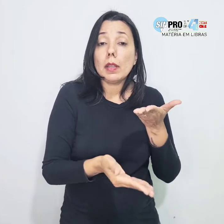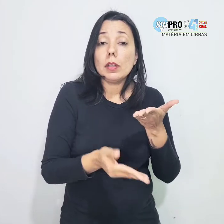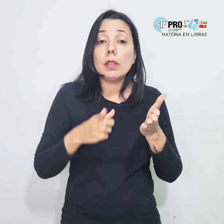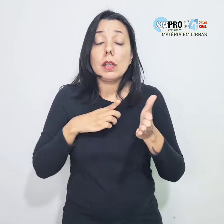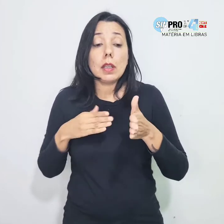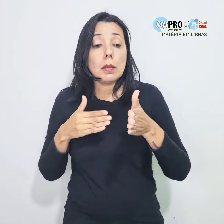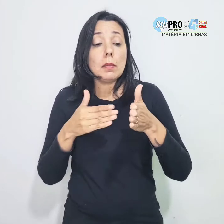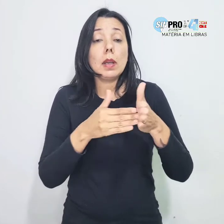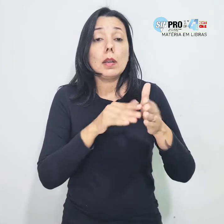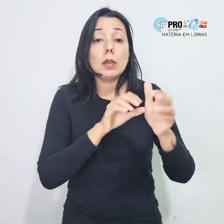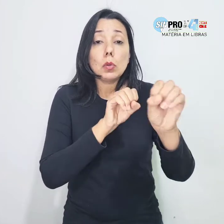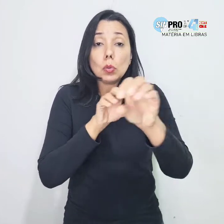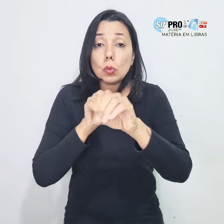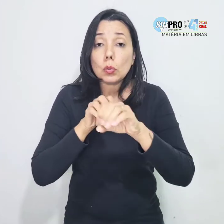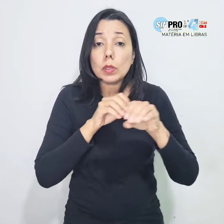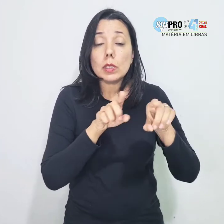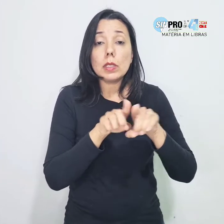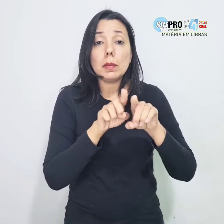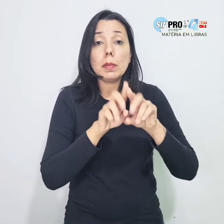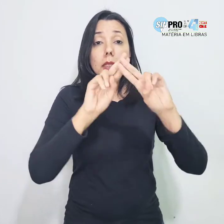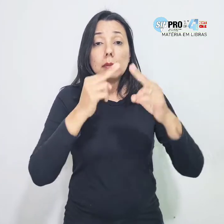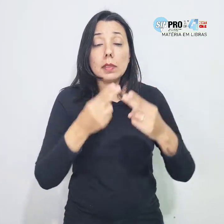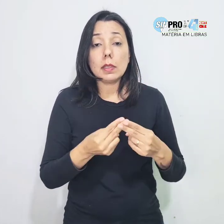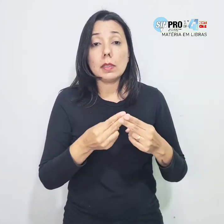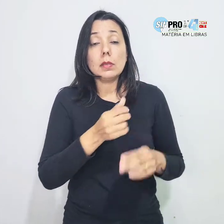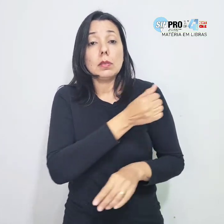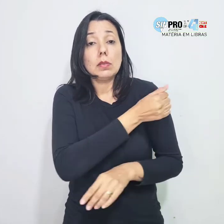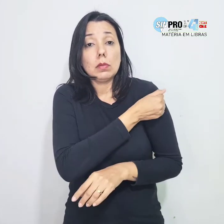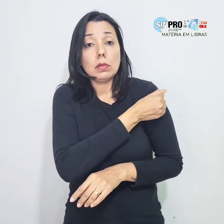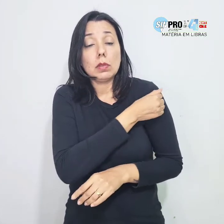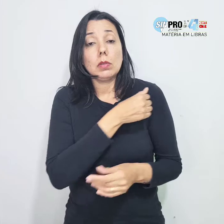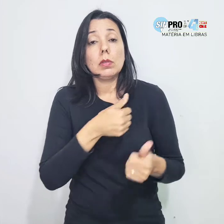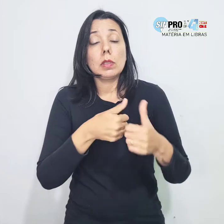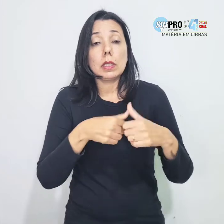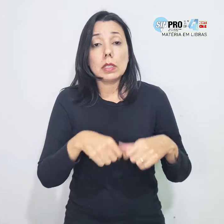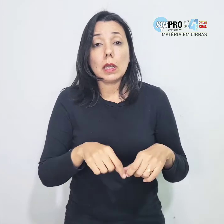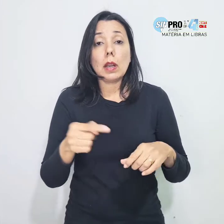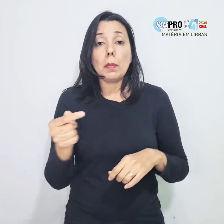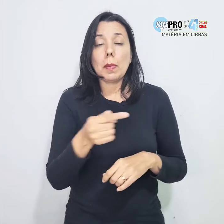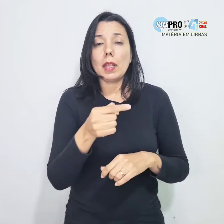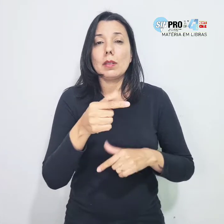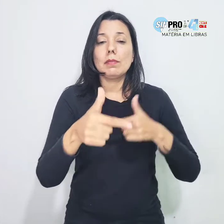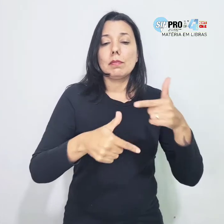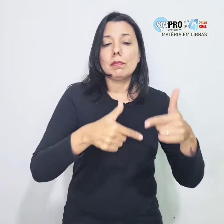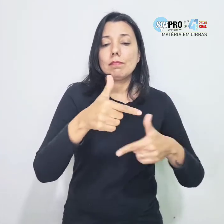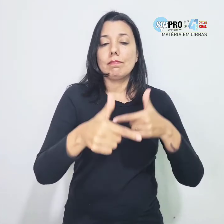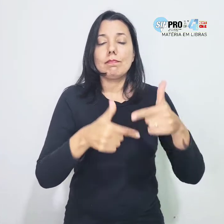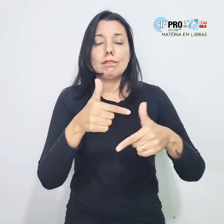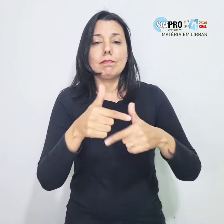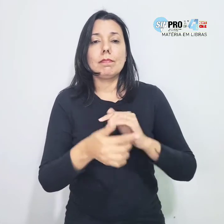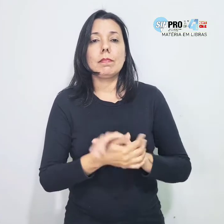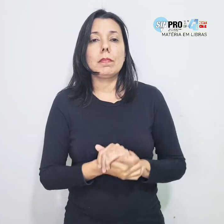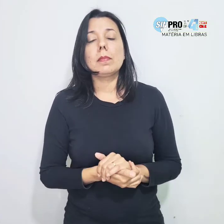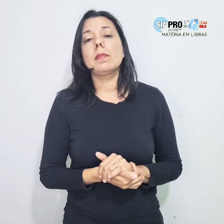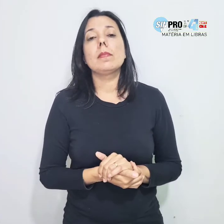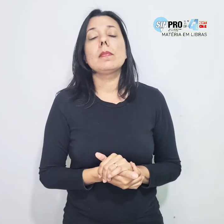na educação e nas habilidades dos alunos, que estarão menos preparados para o mercado de trabalho,